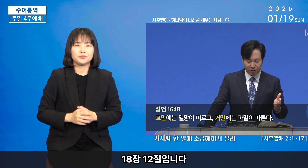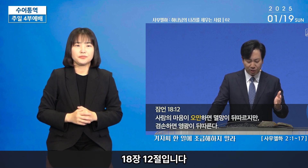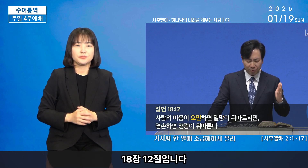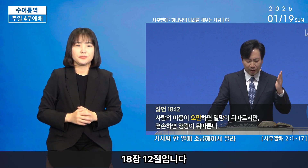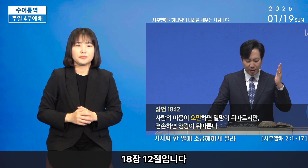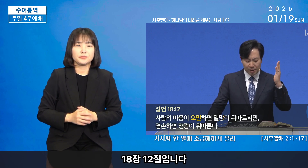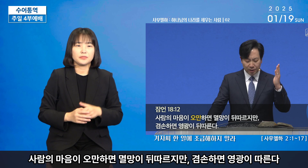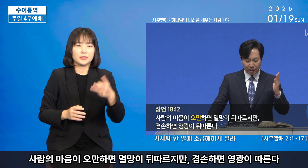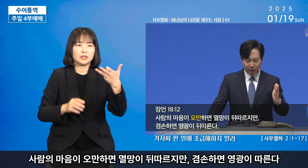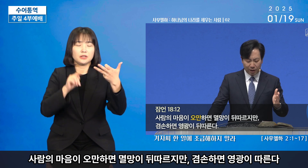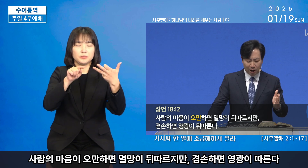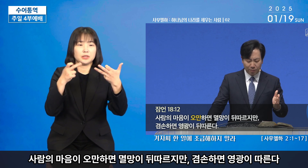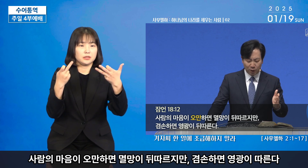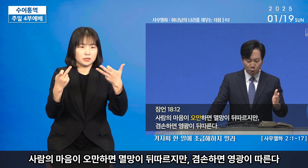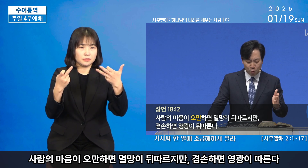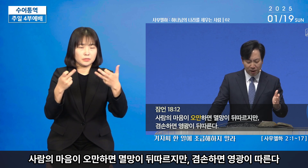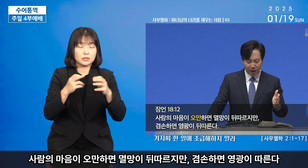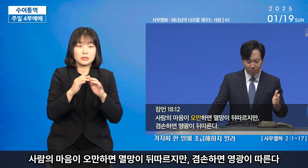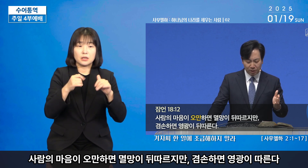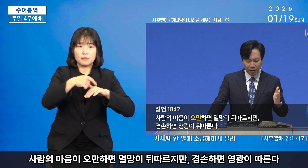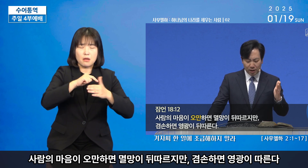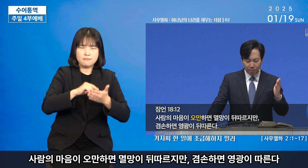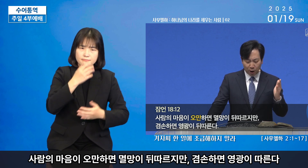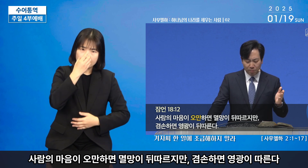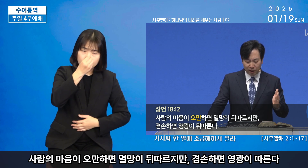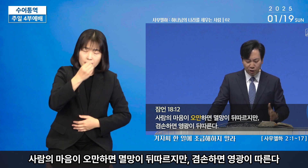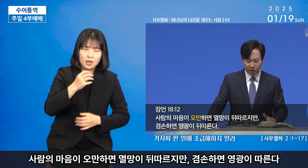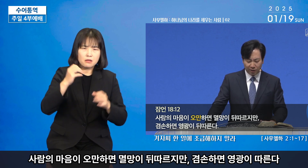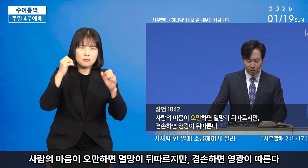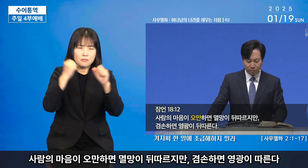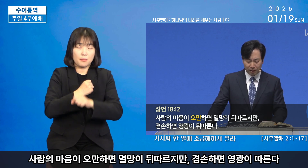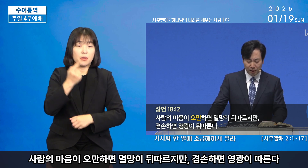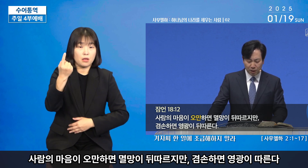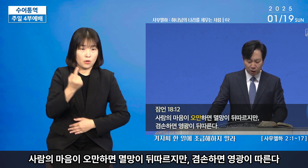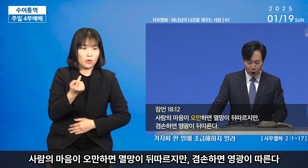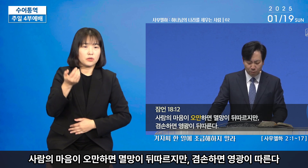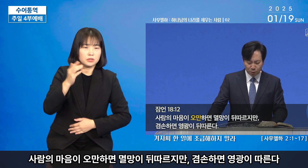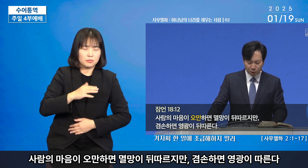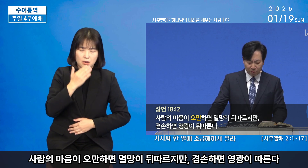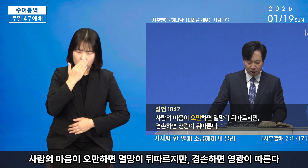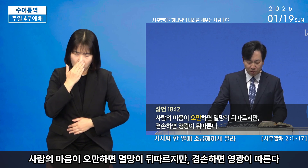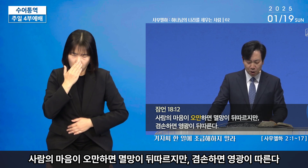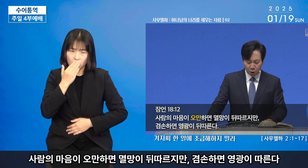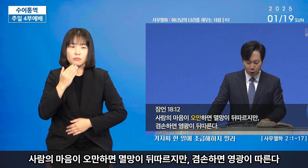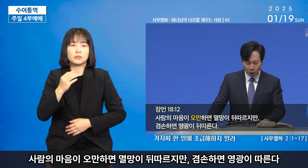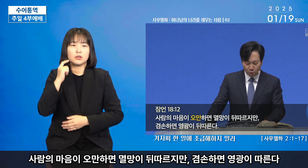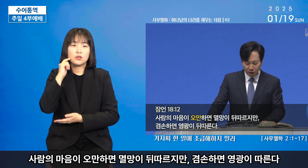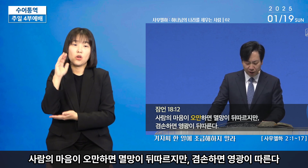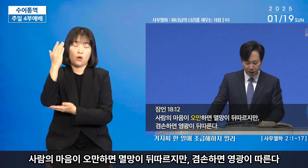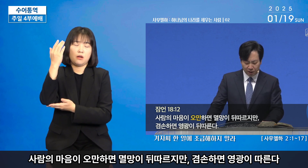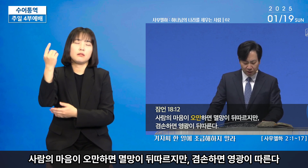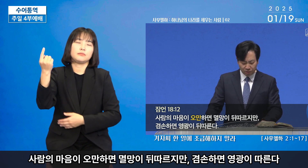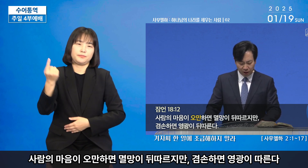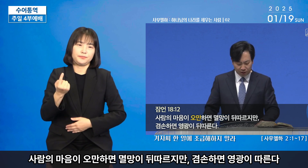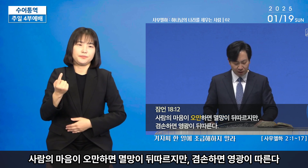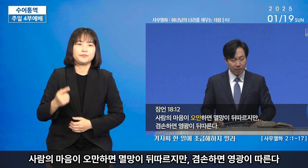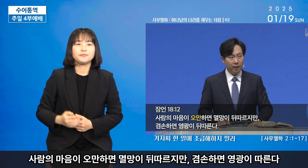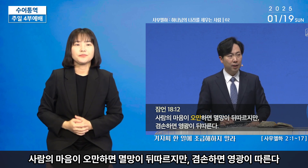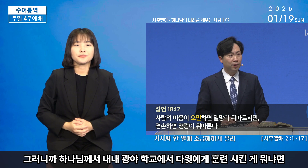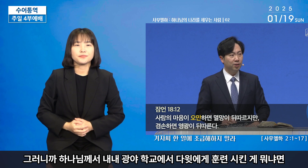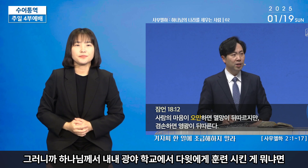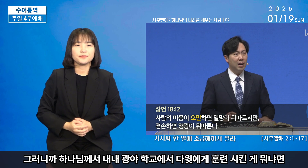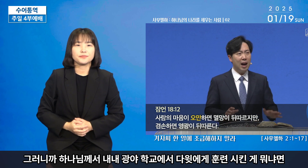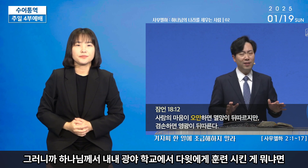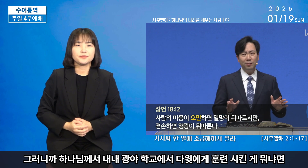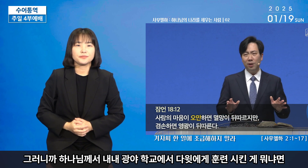18장 12절입니다. 사람의 마음이 오만하면 멸망이 뒤따르지만 겸손하면 영광이